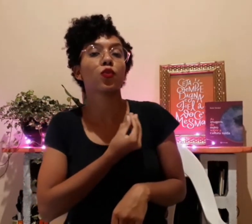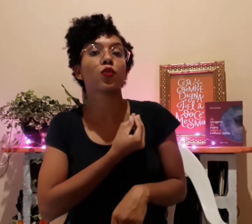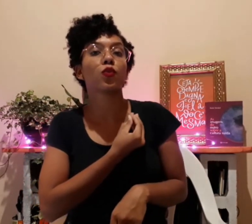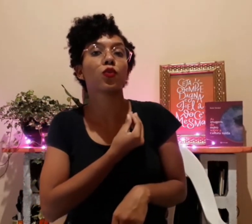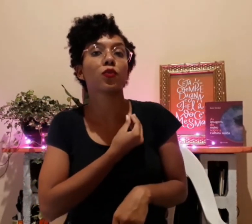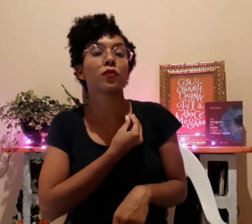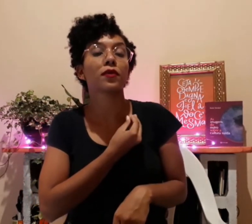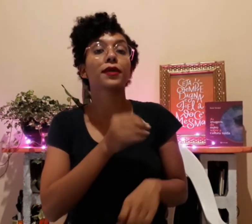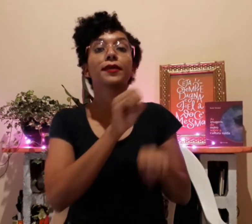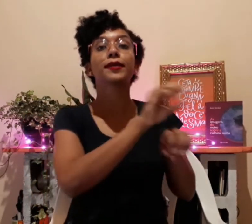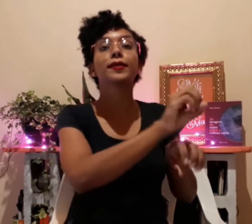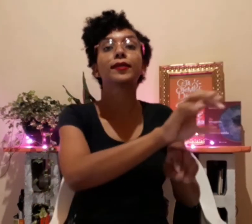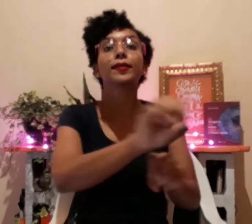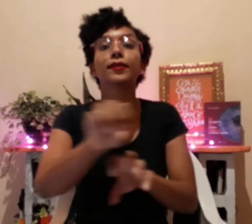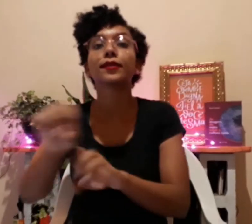e também ensinam.